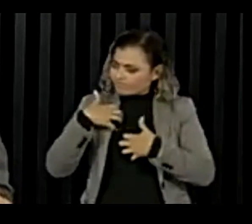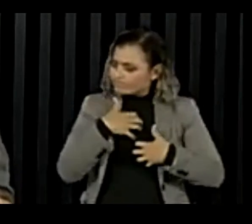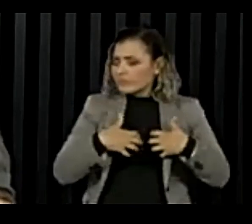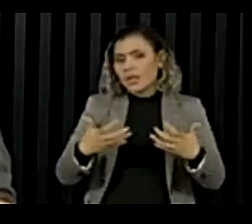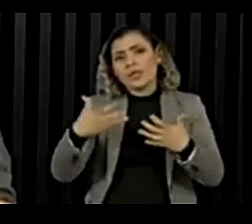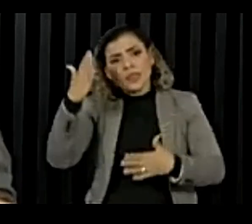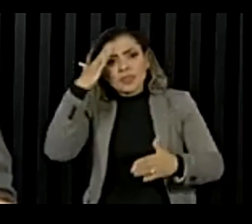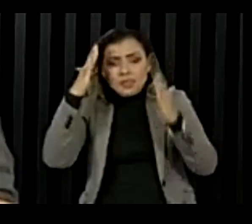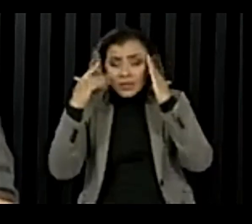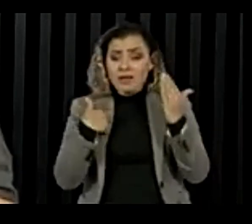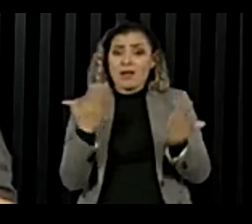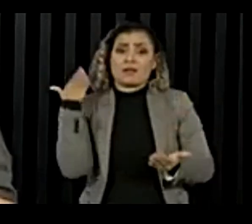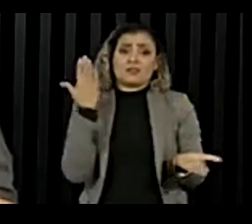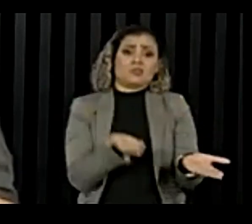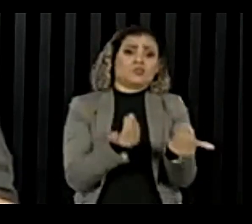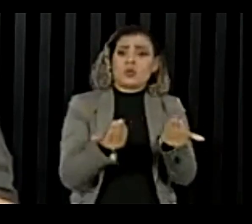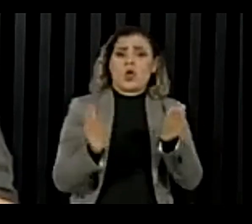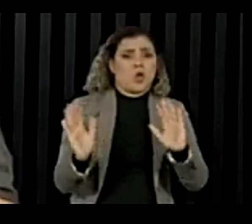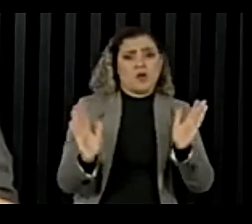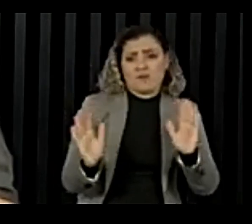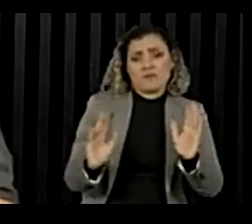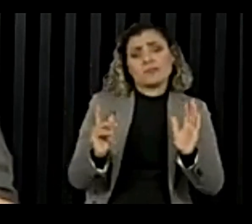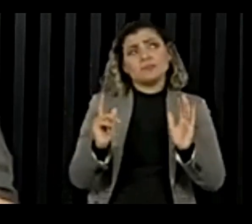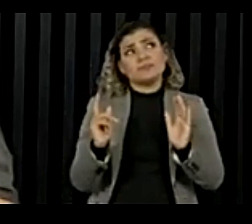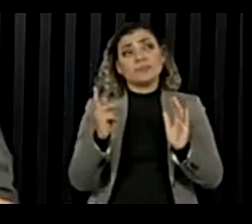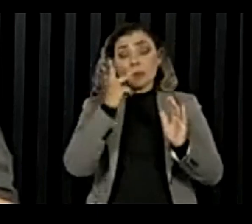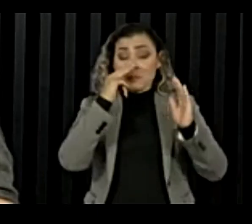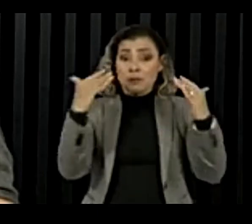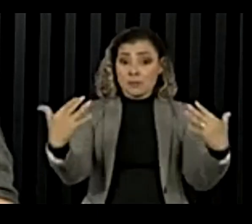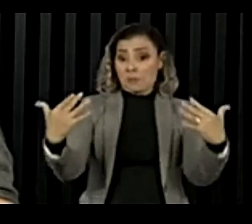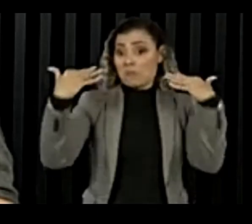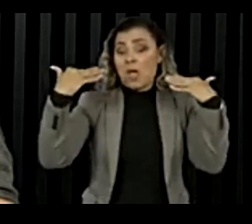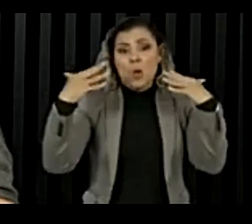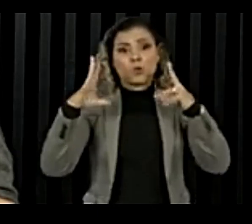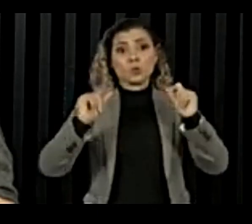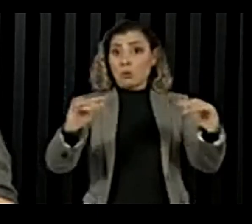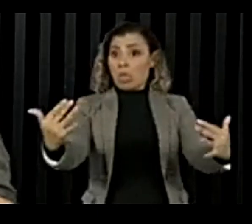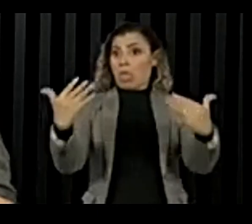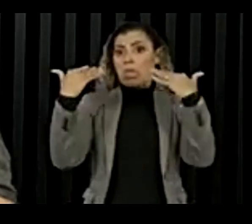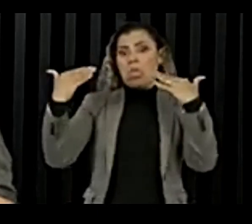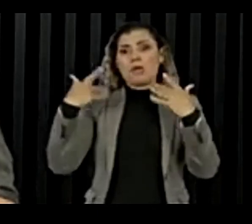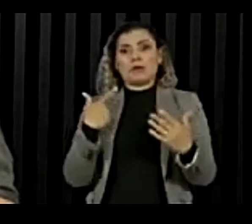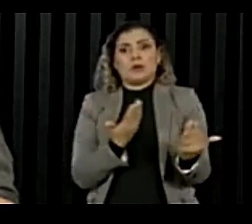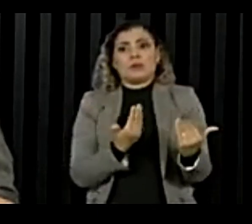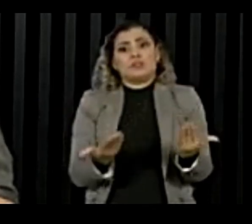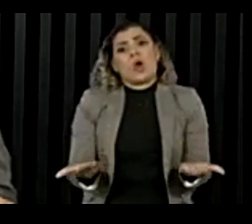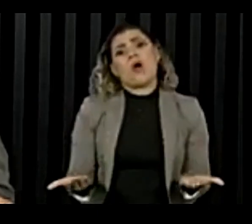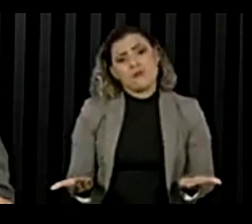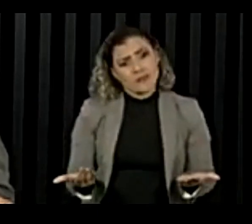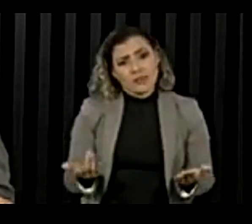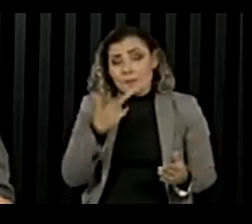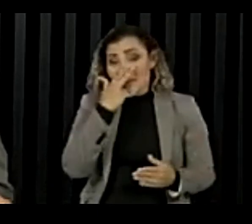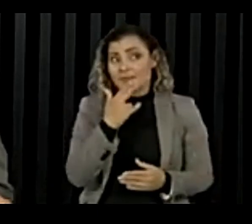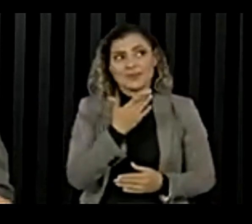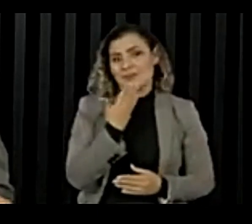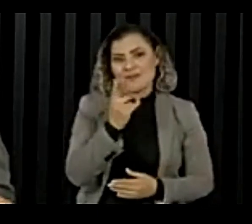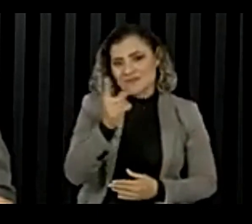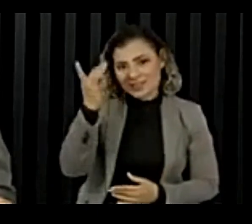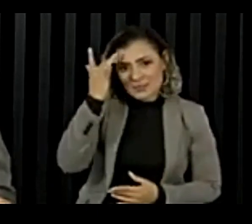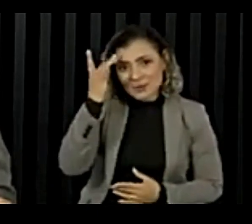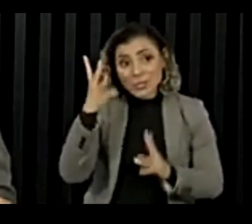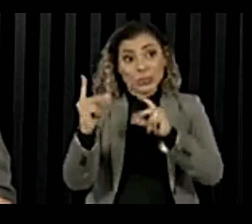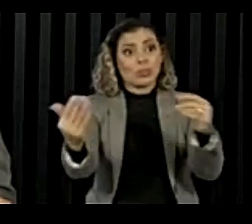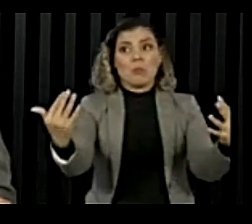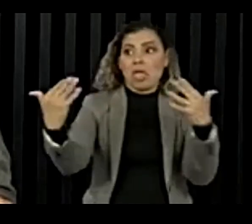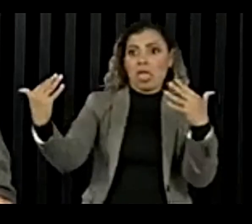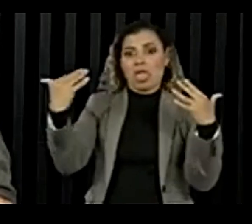era muito jovem. Eu passei por uma exposição que não é tão fácil você amadurecer com muita gente